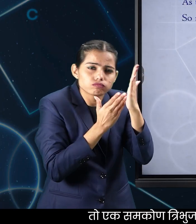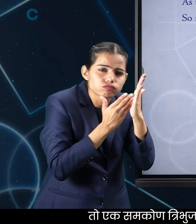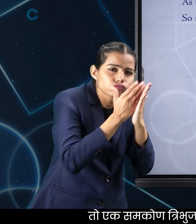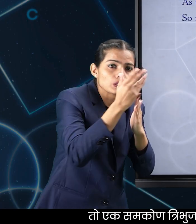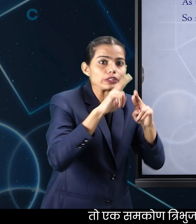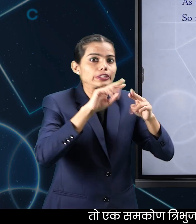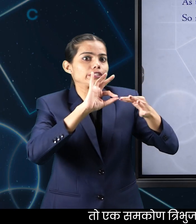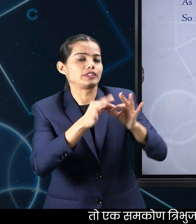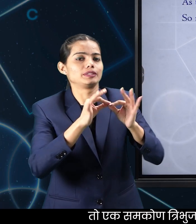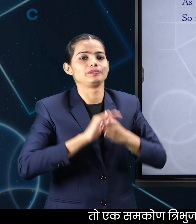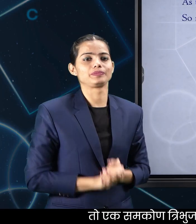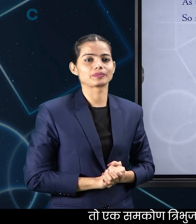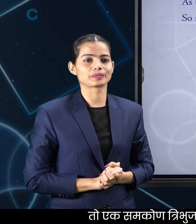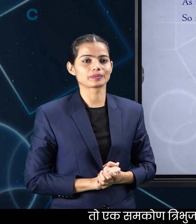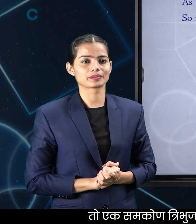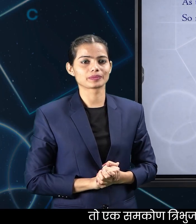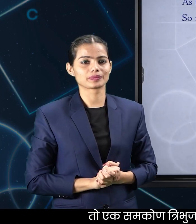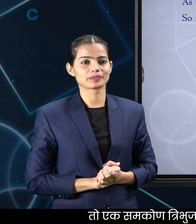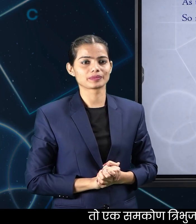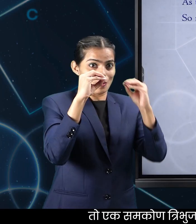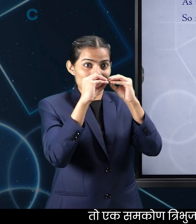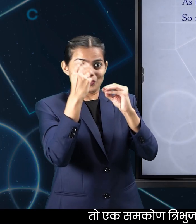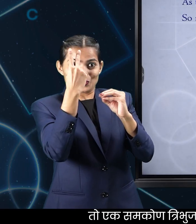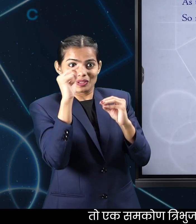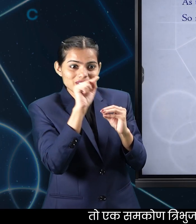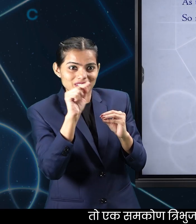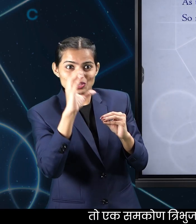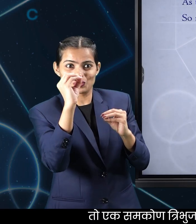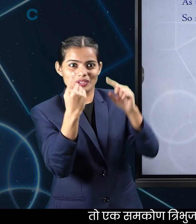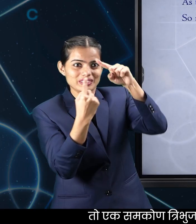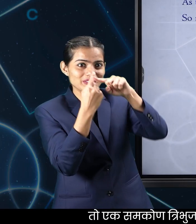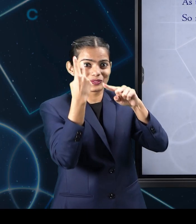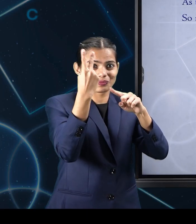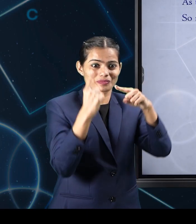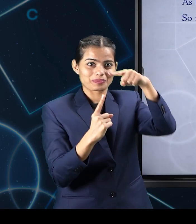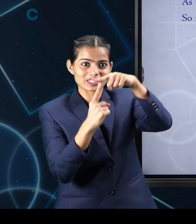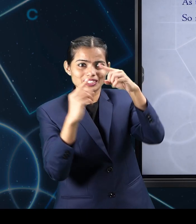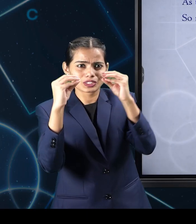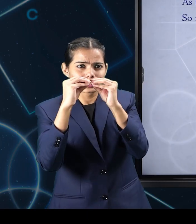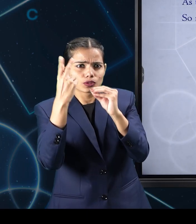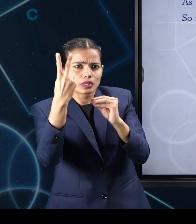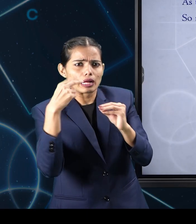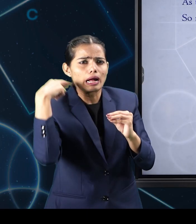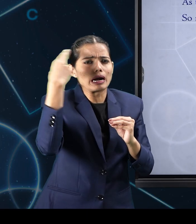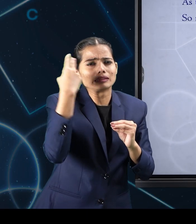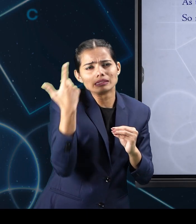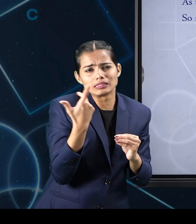समकोण त्रिभुज है और हम पाइथागोरस प्रमेय का उपयोग कर सकते हैं। OB स्क्वायर इज इक्वल OT